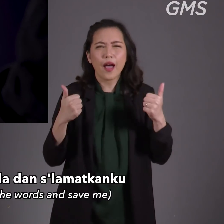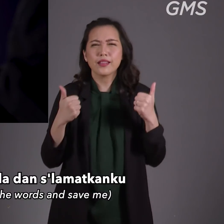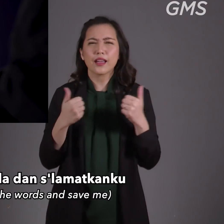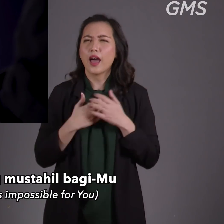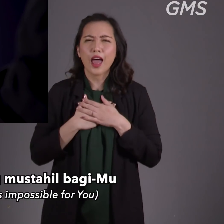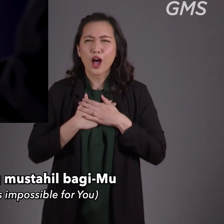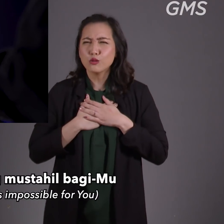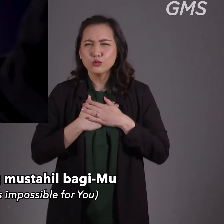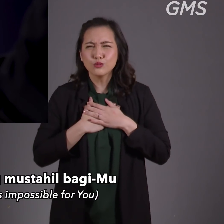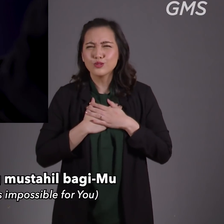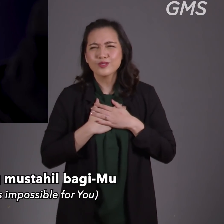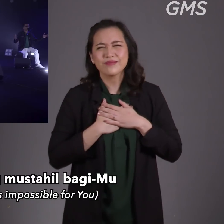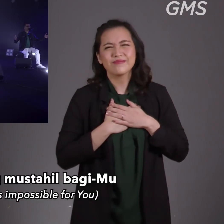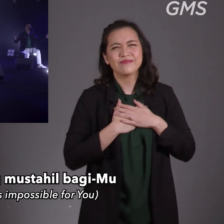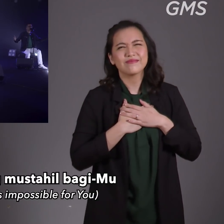selamatkanku.